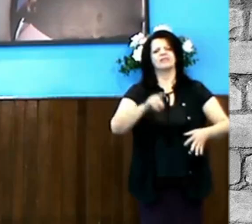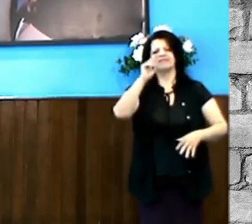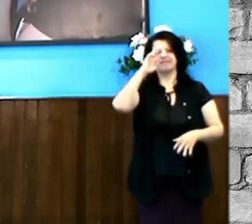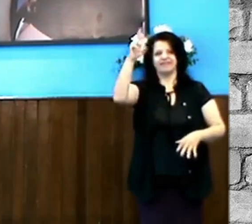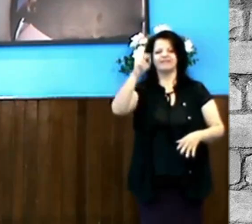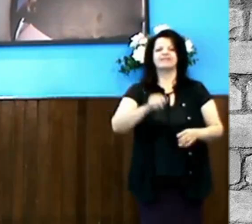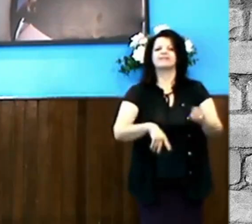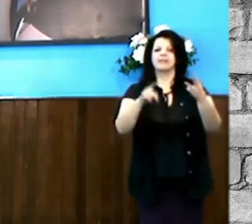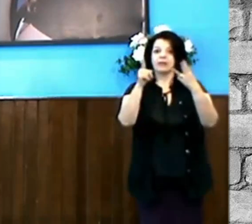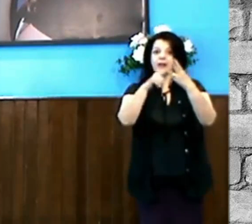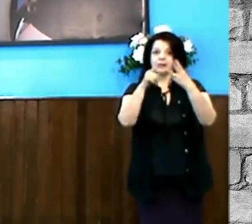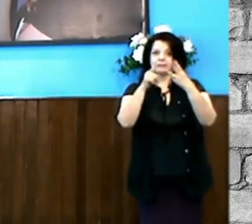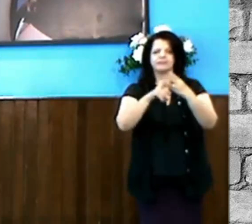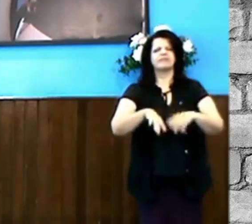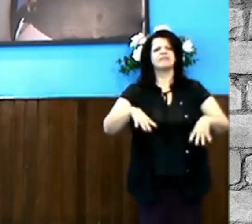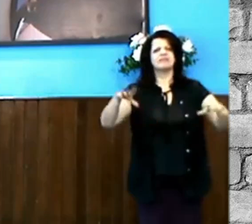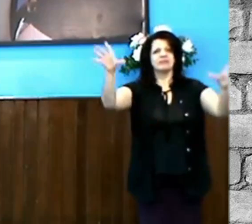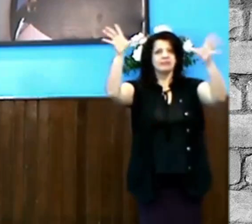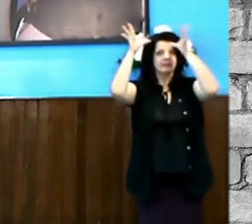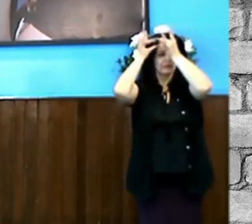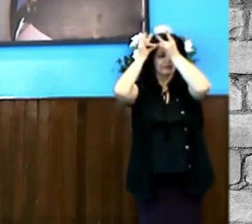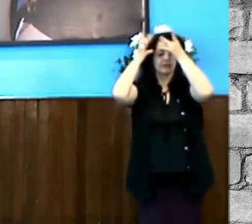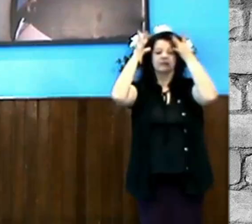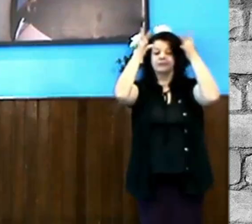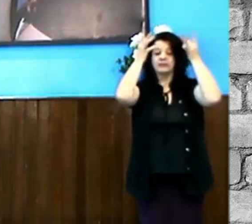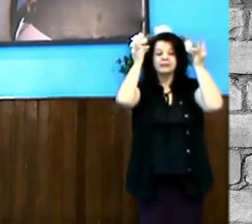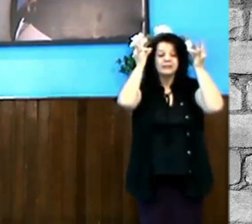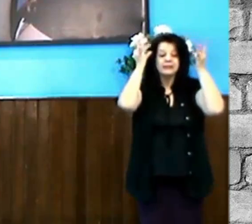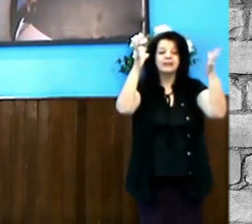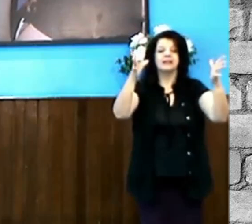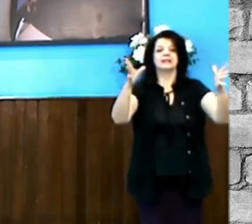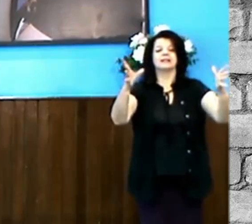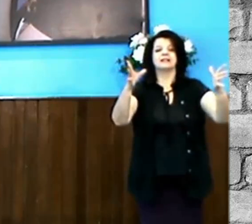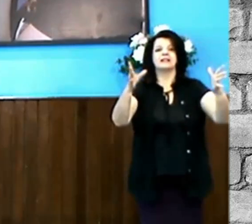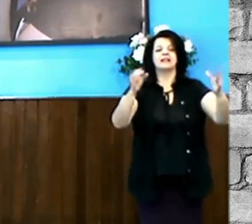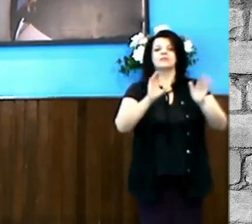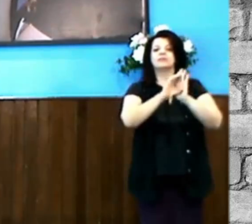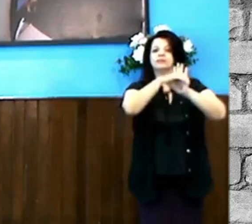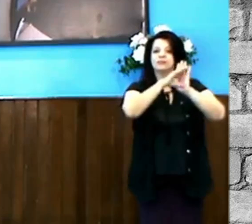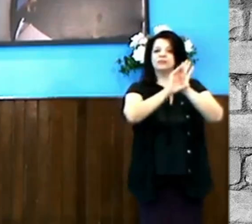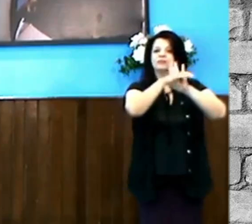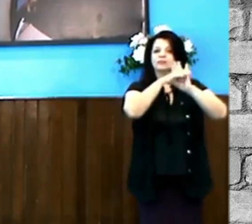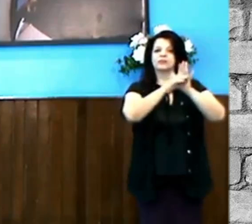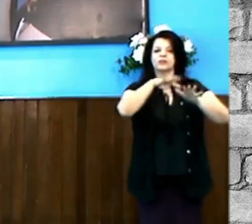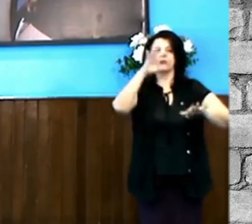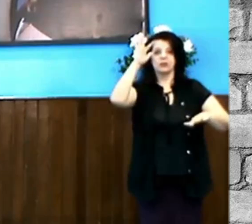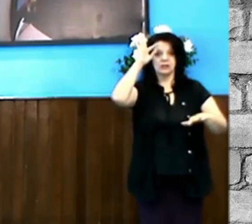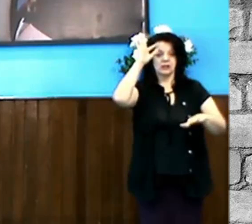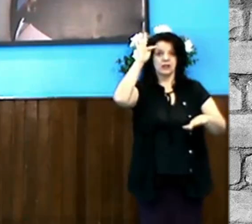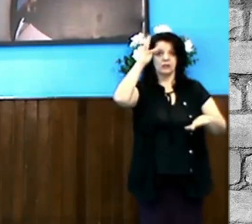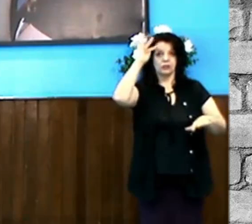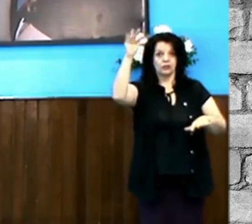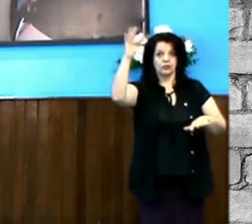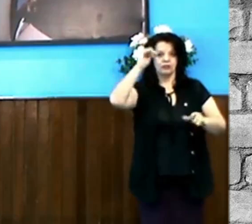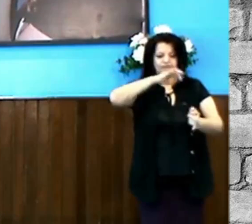ideologias e os conceitos do mundo. A Bíblia diz em Colossenses 2,8: cuidado que ninguém vos venha enredar com sua filosofia e